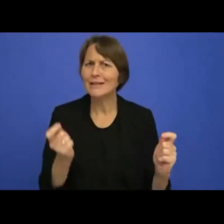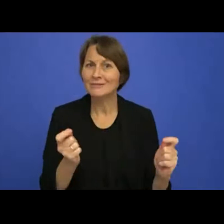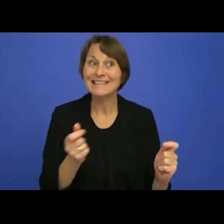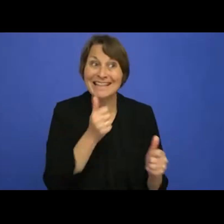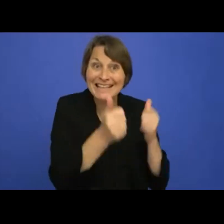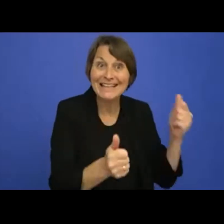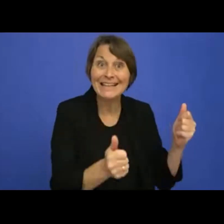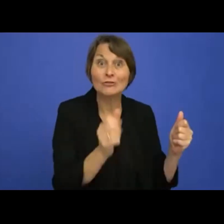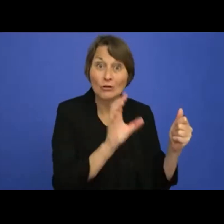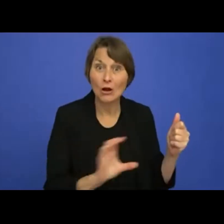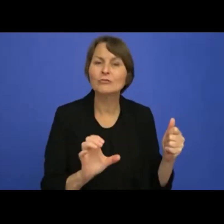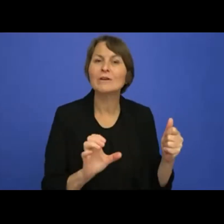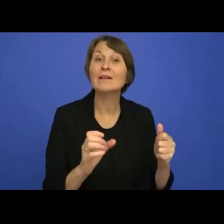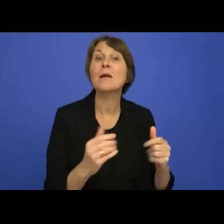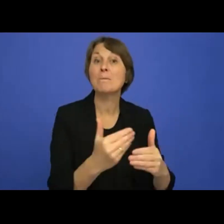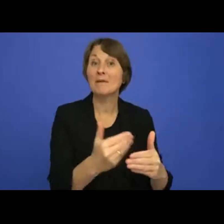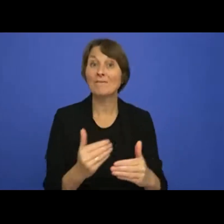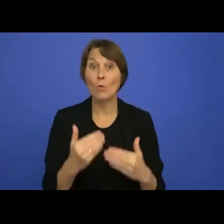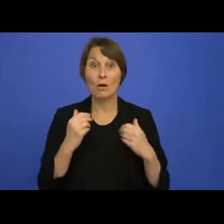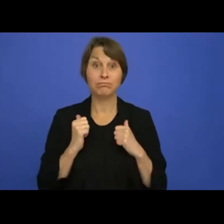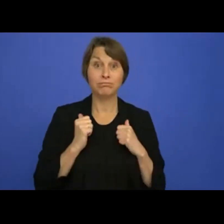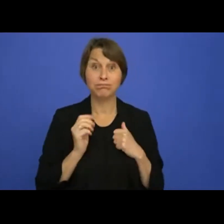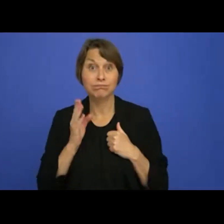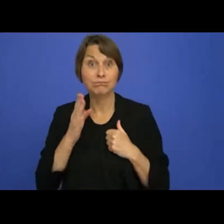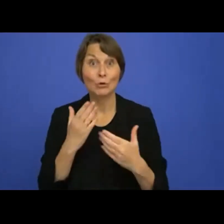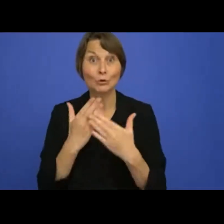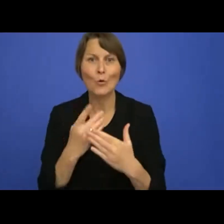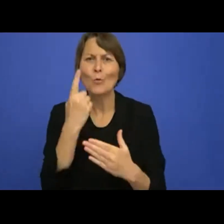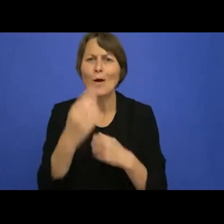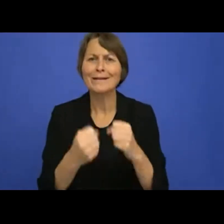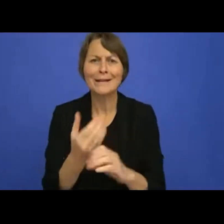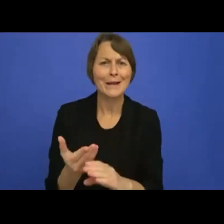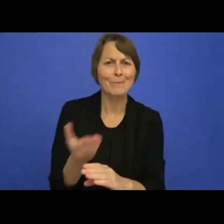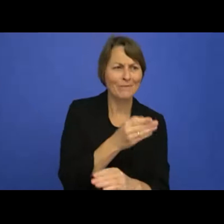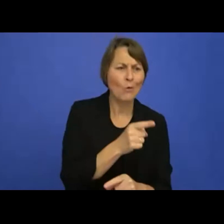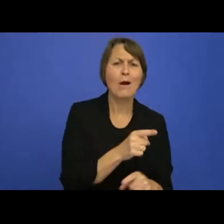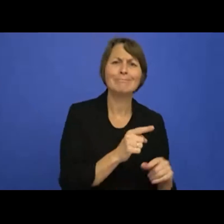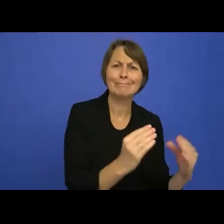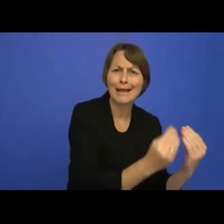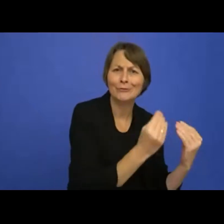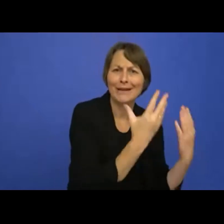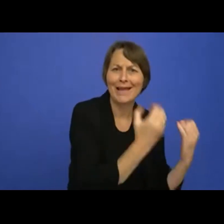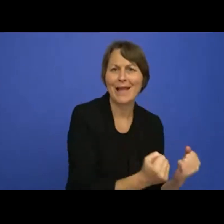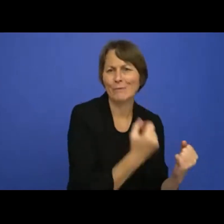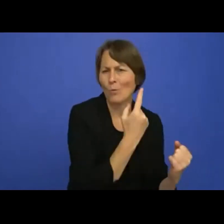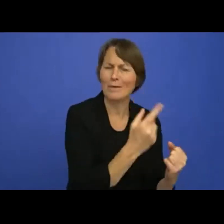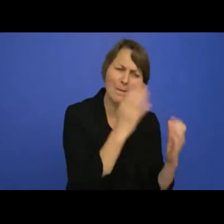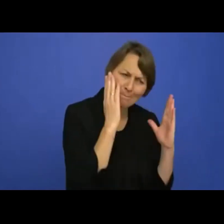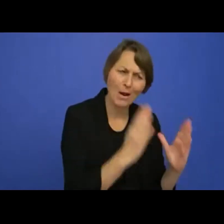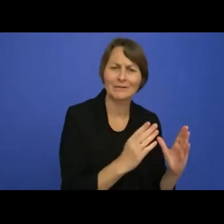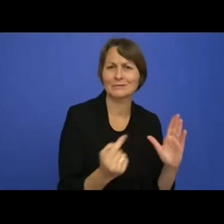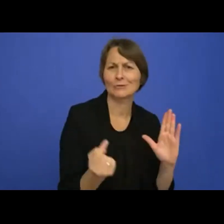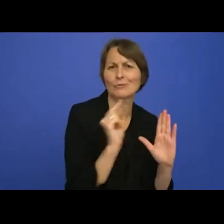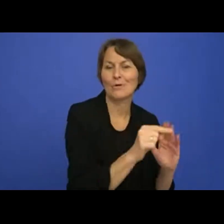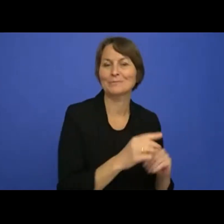a été reconnue d'au moins un an d'enseignement pré-primaire. C'est quelque chose qui est essentiel en